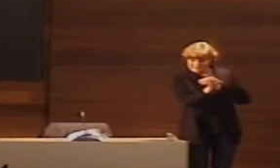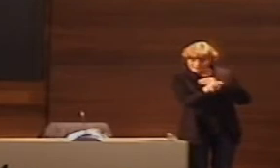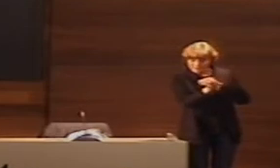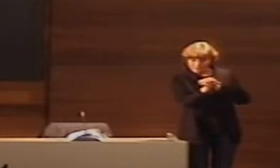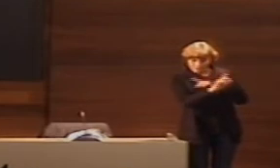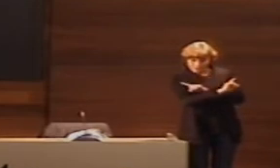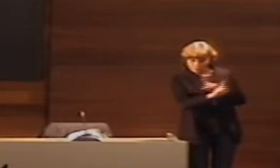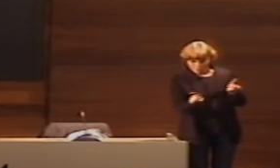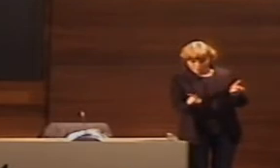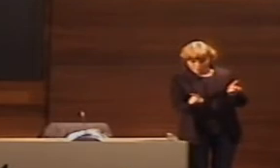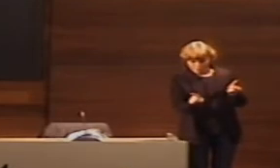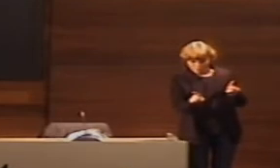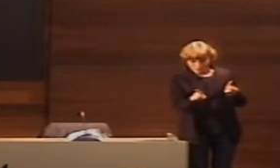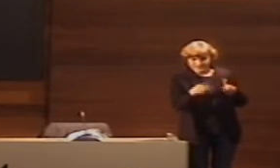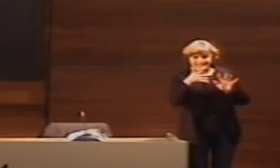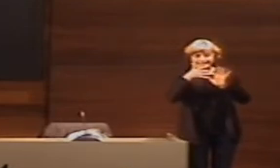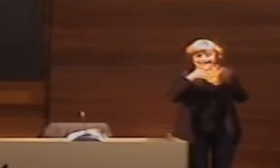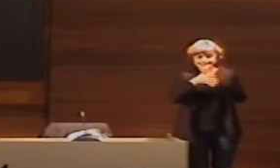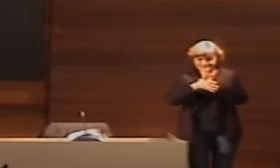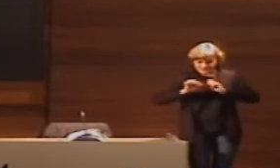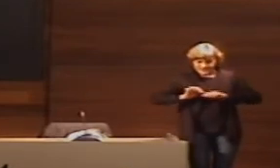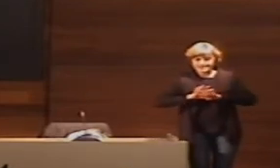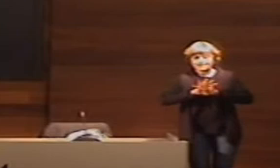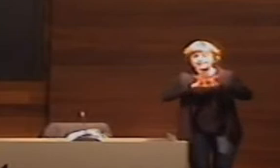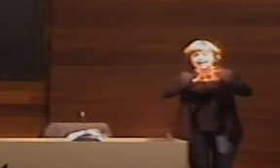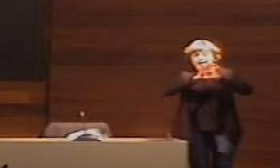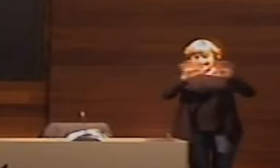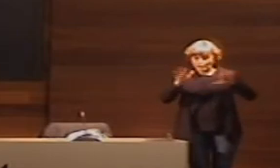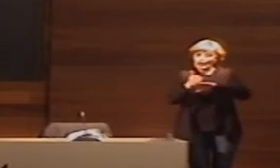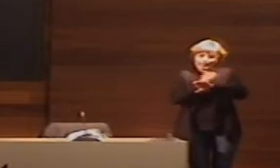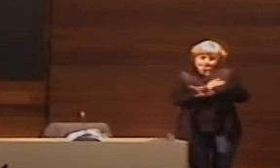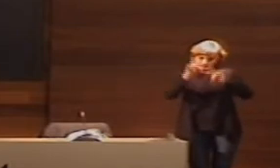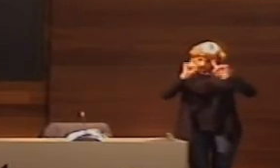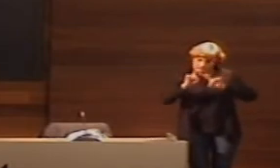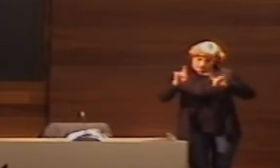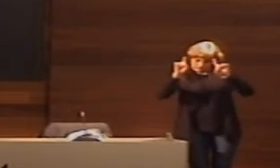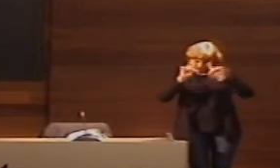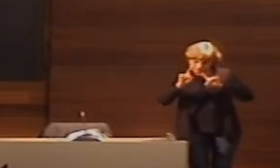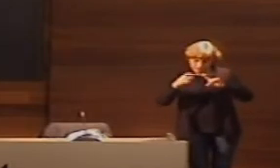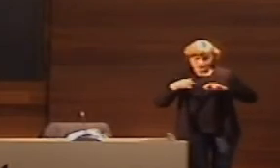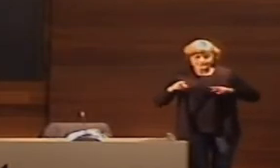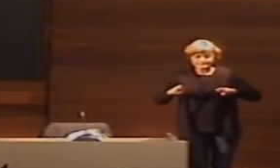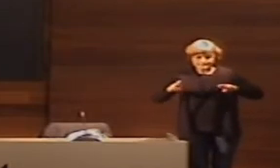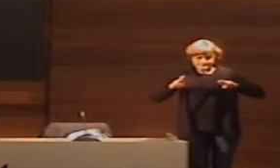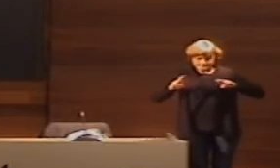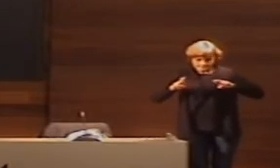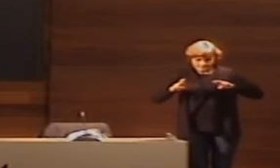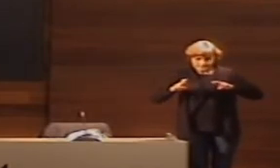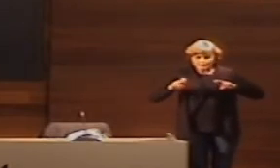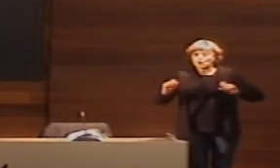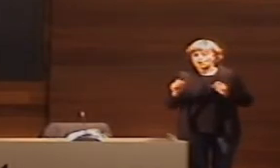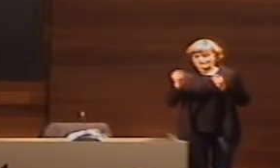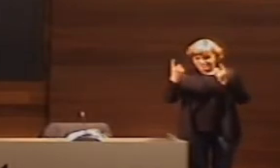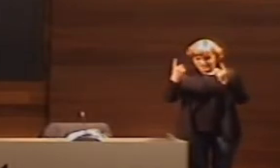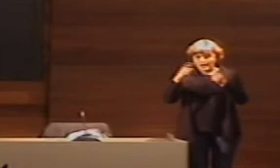simplificar bastante la concepción del el modelo, ¿no? A ver, espero que se confirme. Si